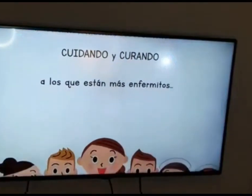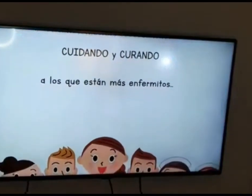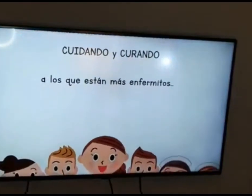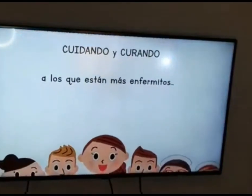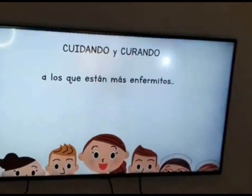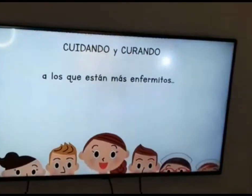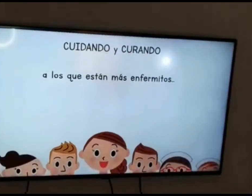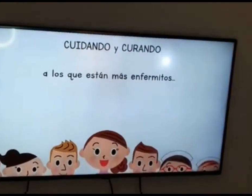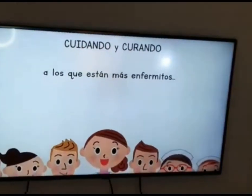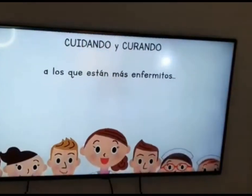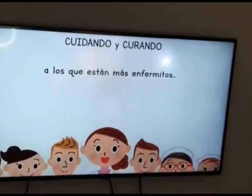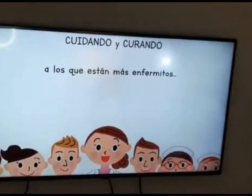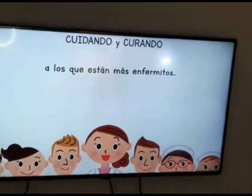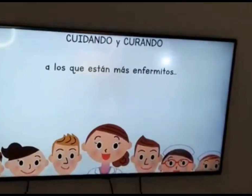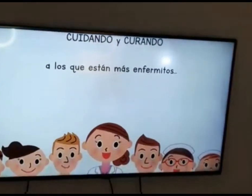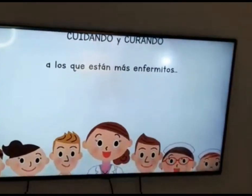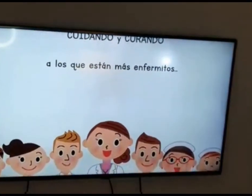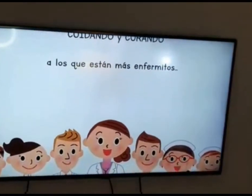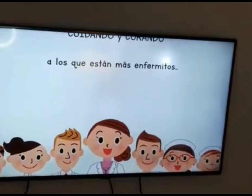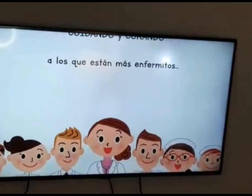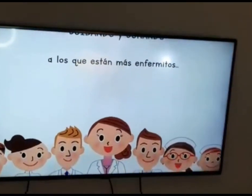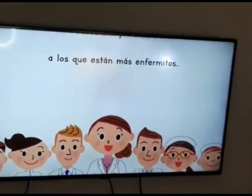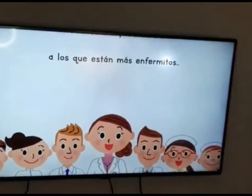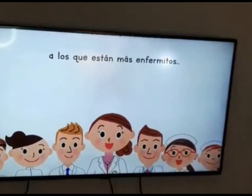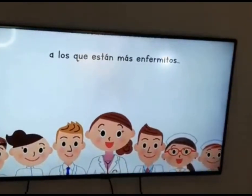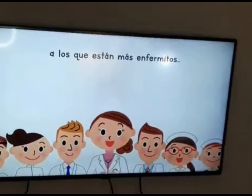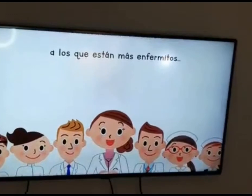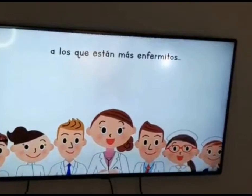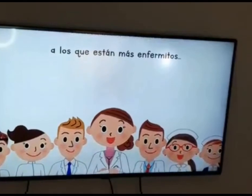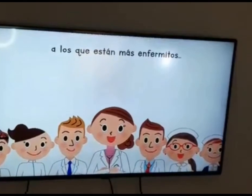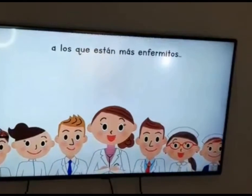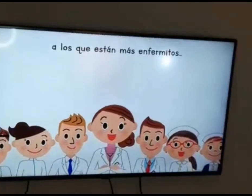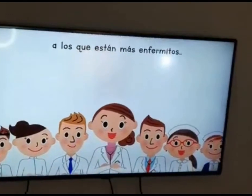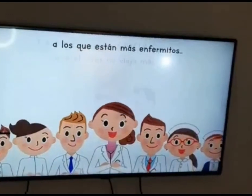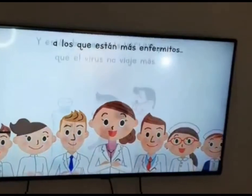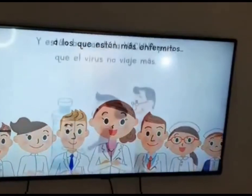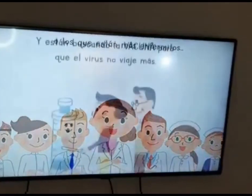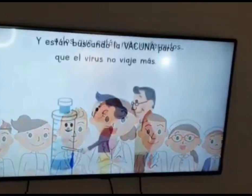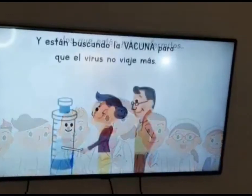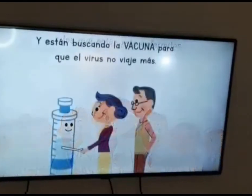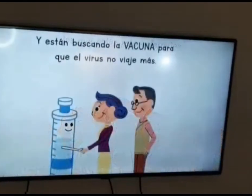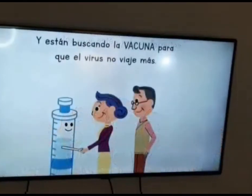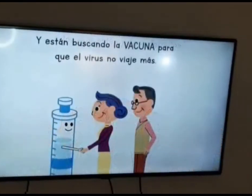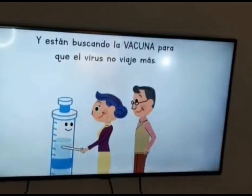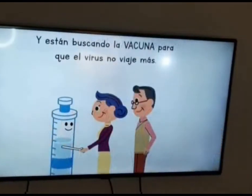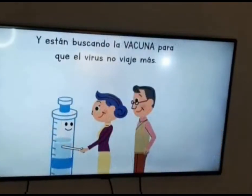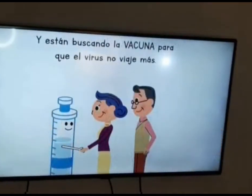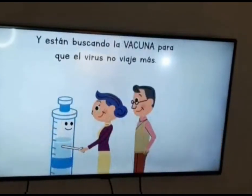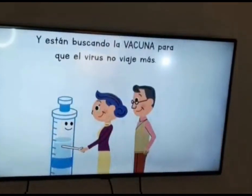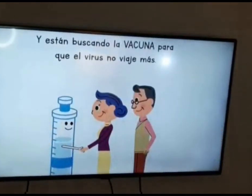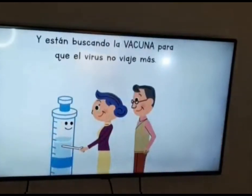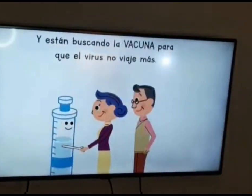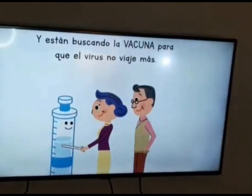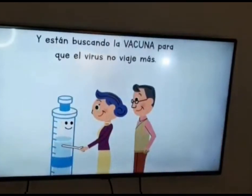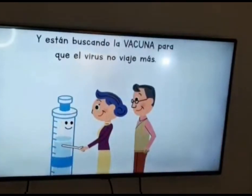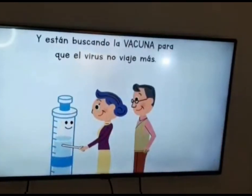¡Qué bien! Hay tantos adultos que nos cuidan a nosotros, como papá, mamá, y todos están buscando